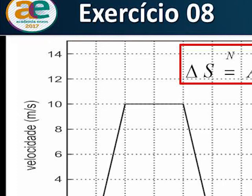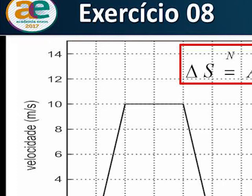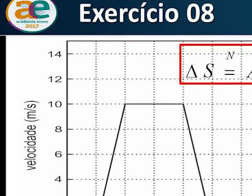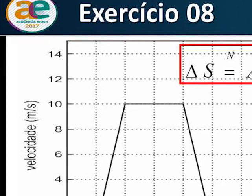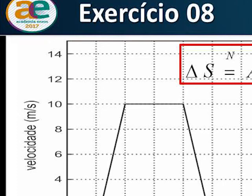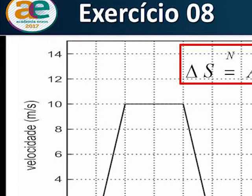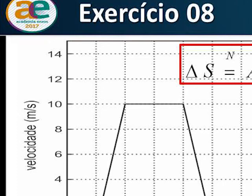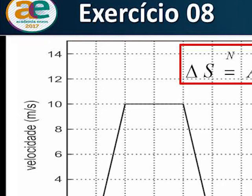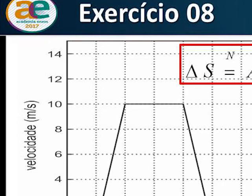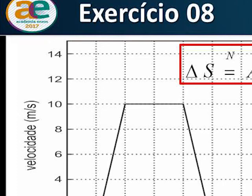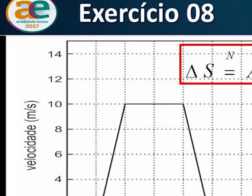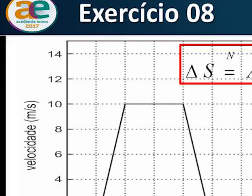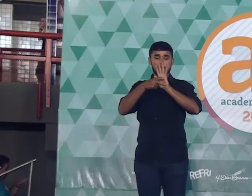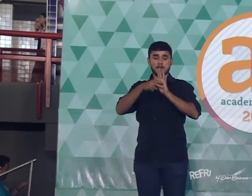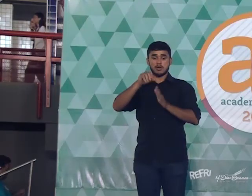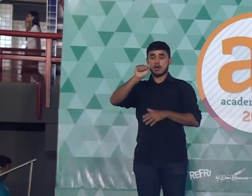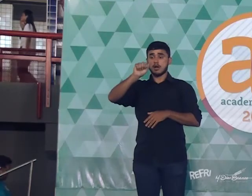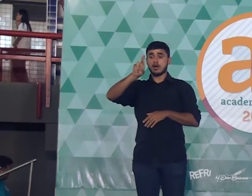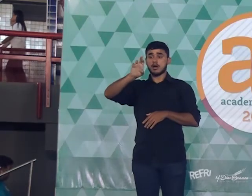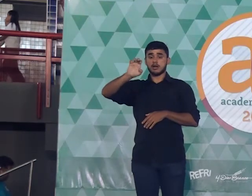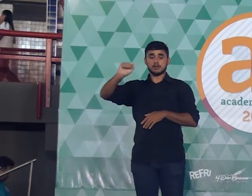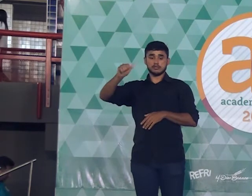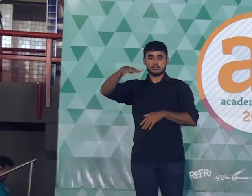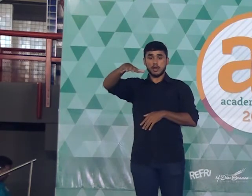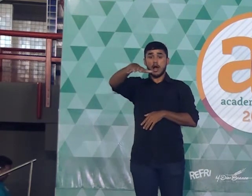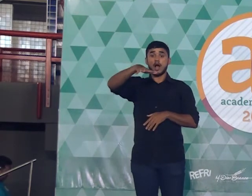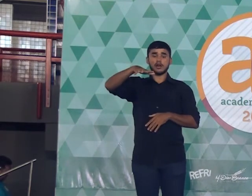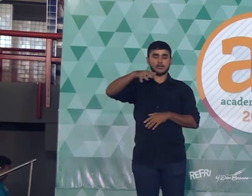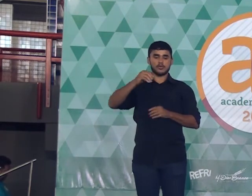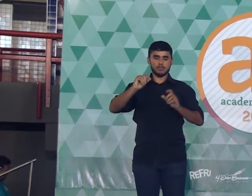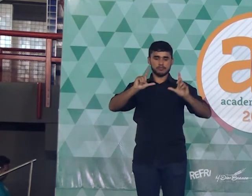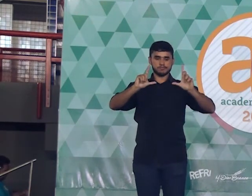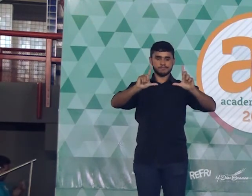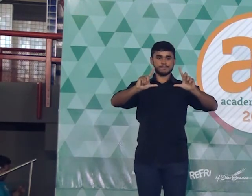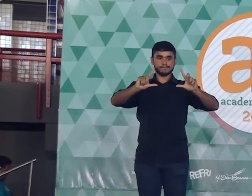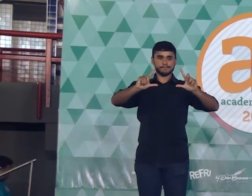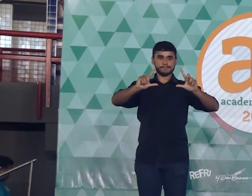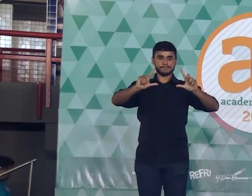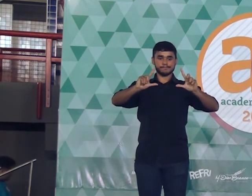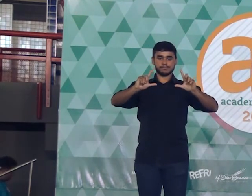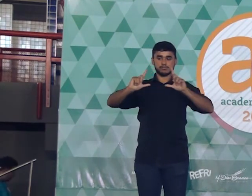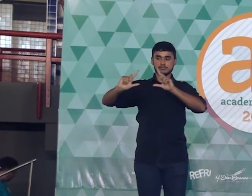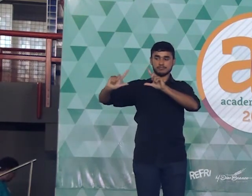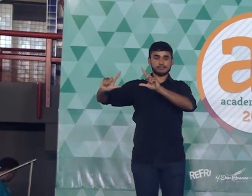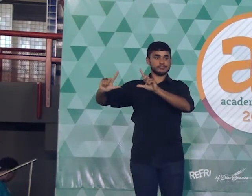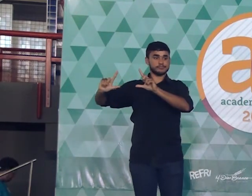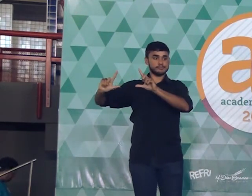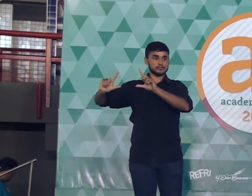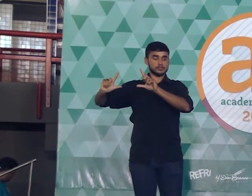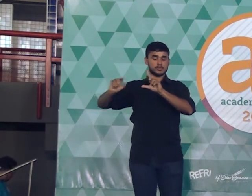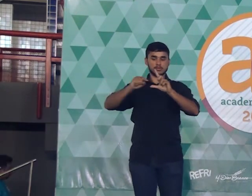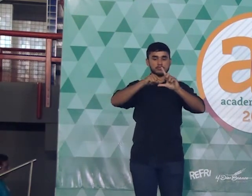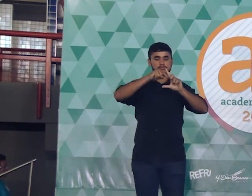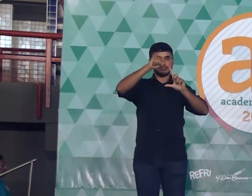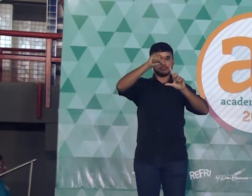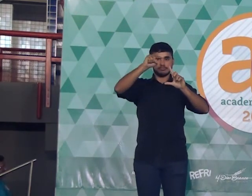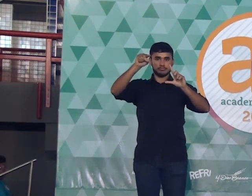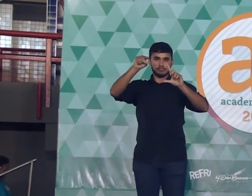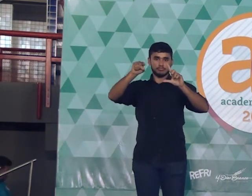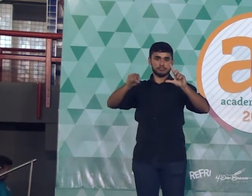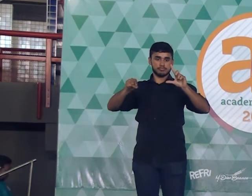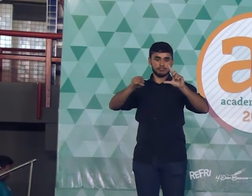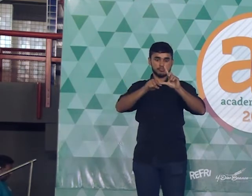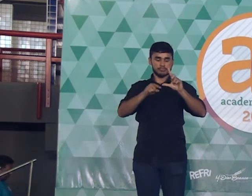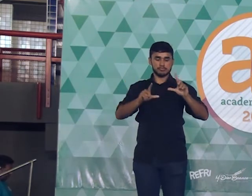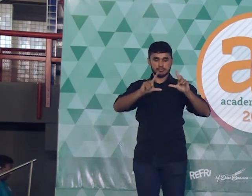área dos 2 trapézios. Fazendo aí o cálculo, nós vamos ter o seguinte, ó, ΔS do primeiro trapézio mais ΔS